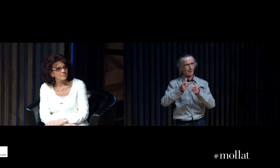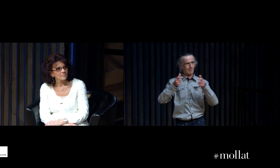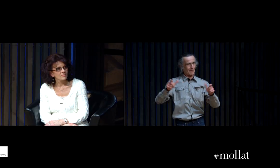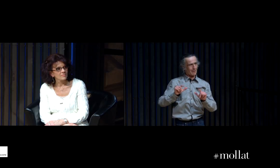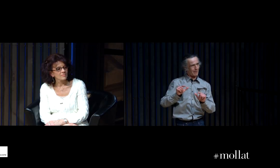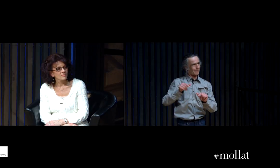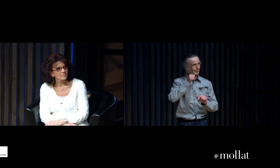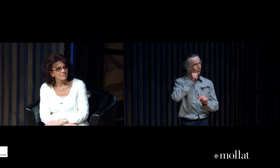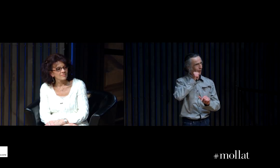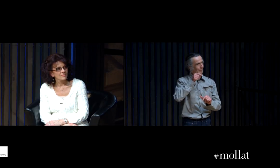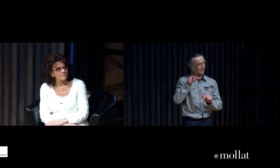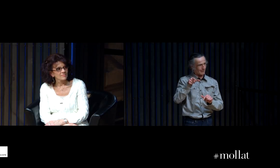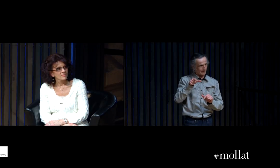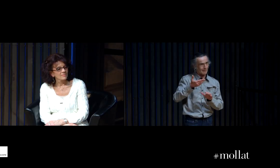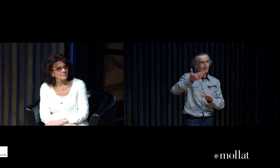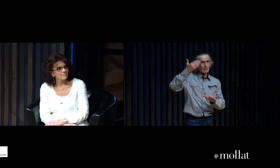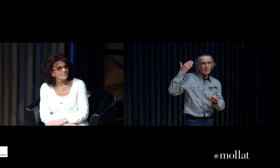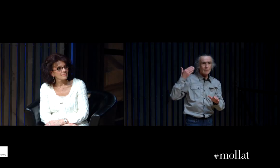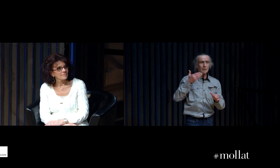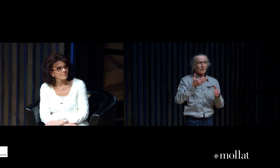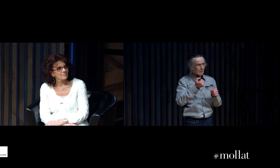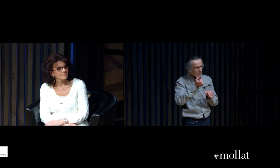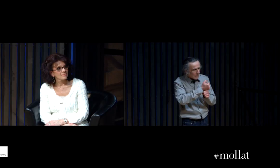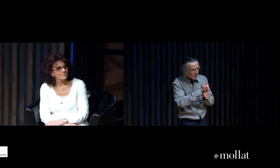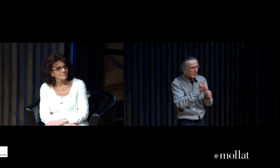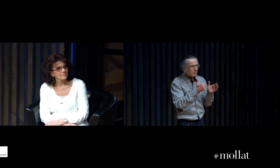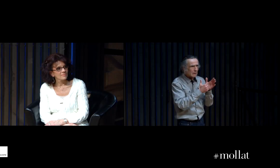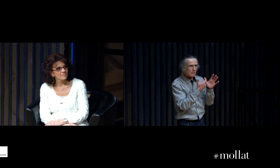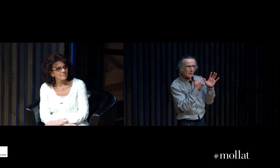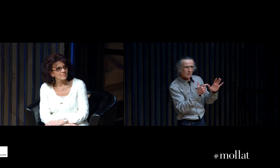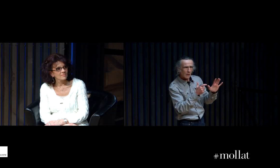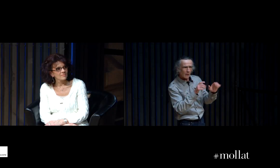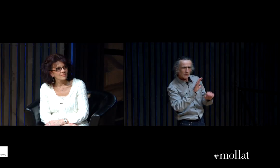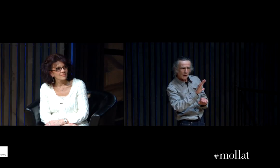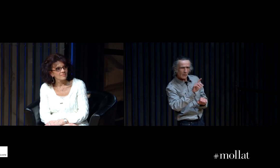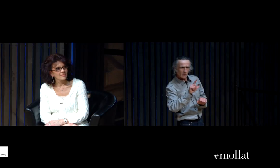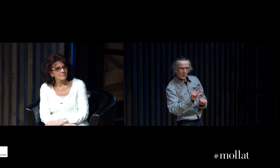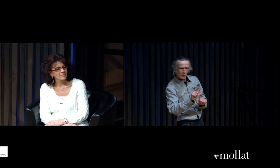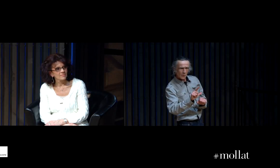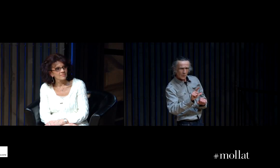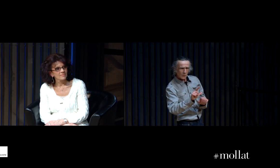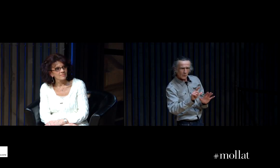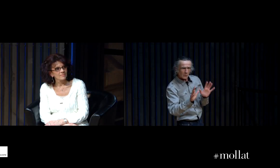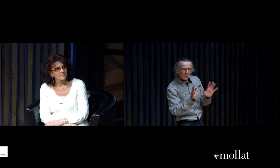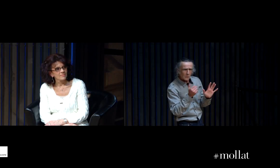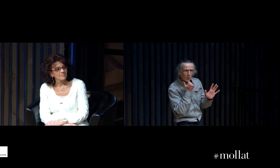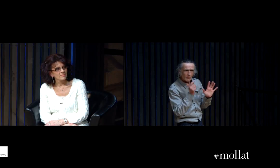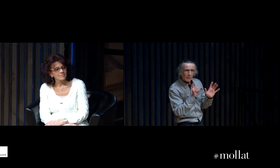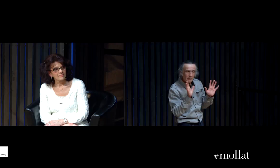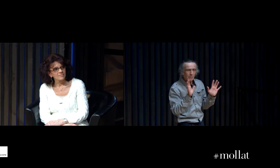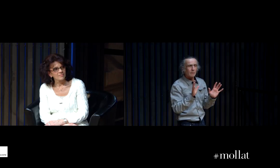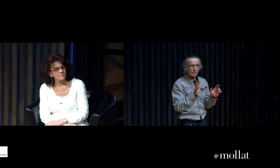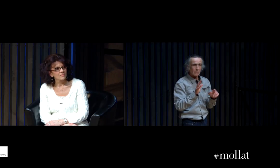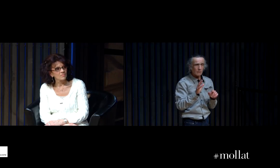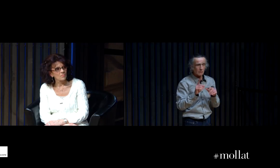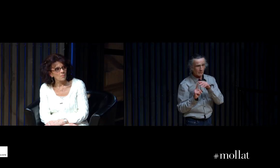école a été créée sur Saint-Jacques à Paris. Elle a été créée en 1552,